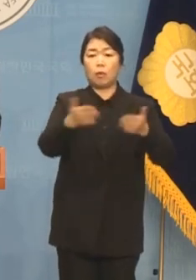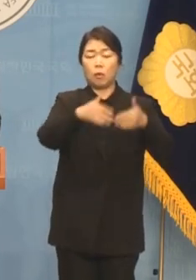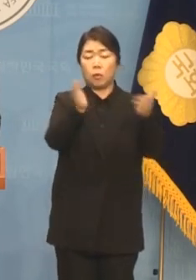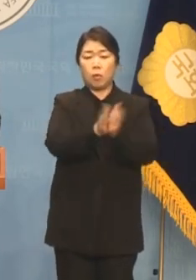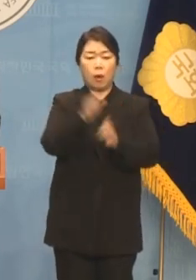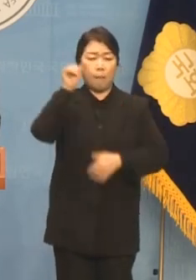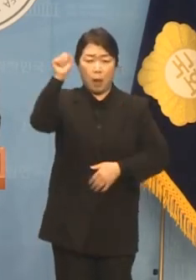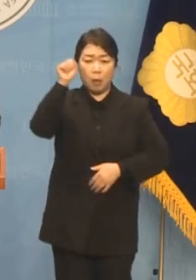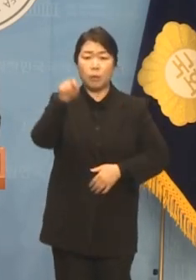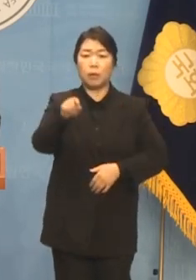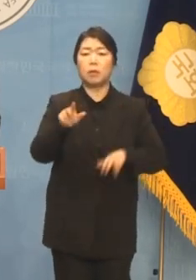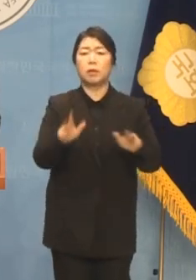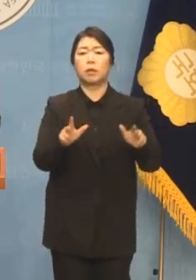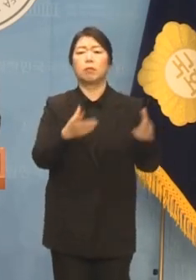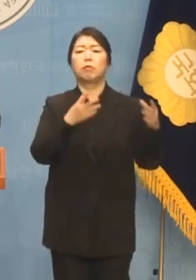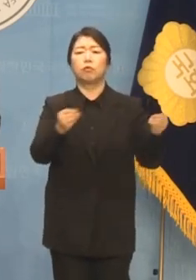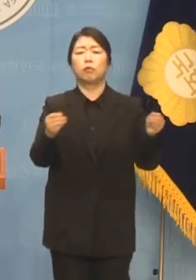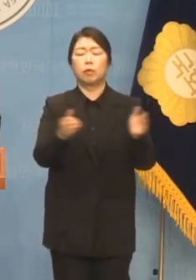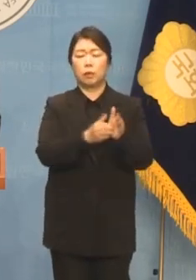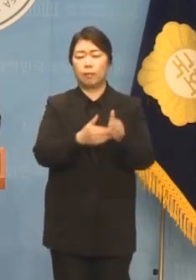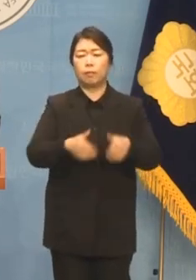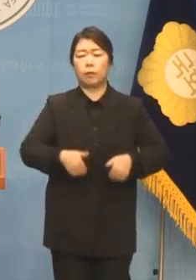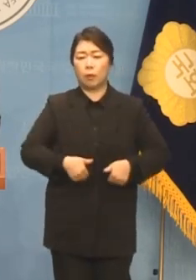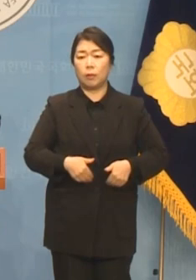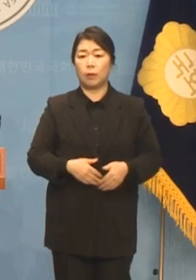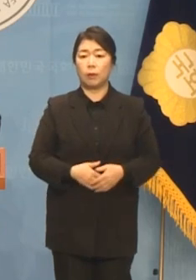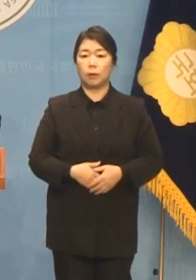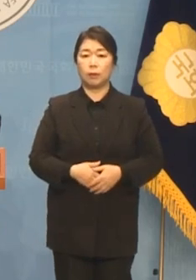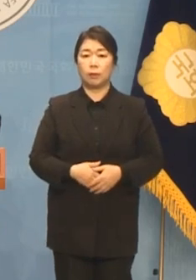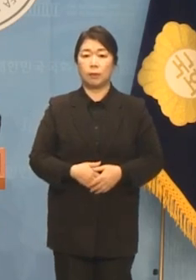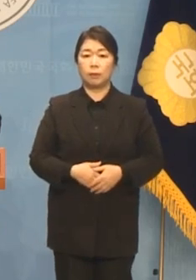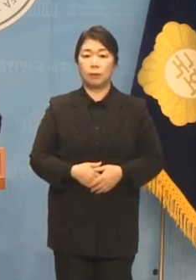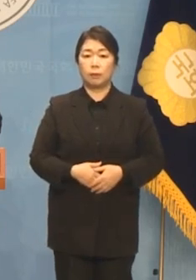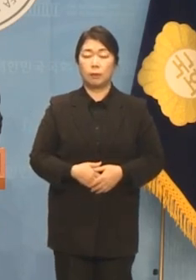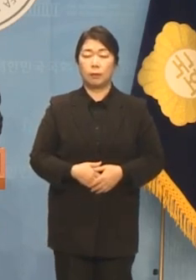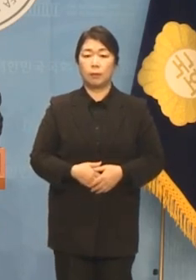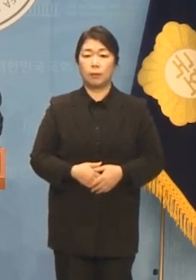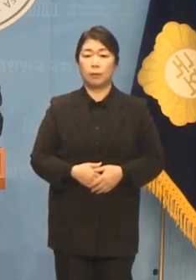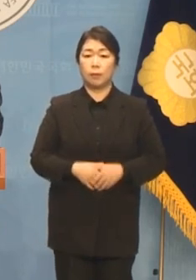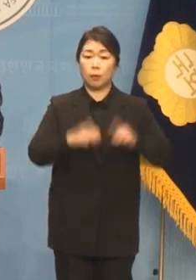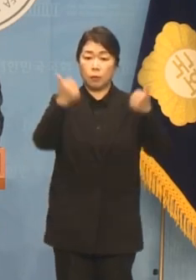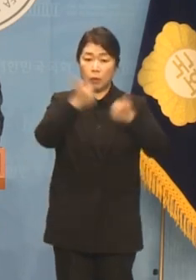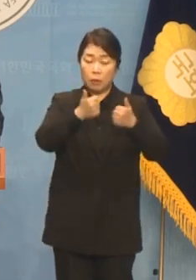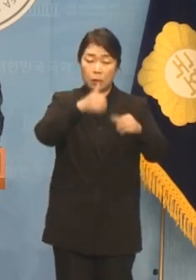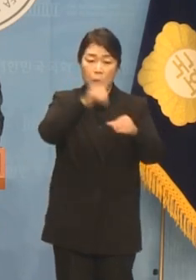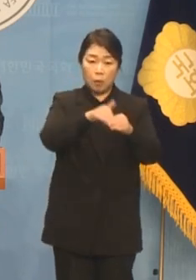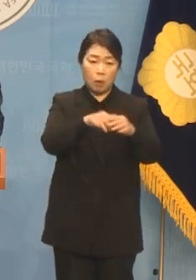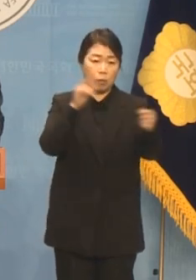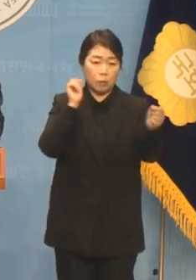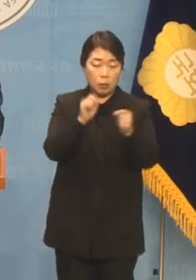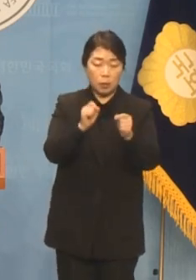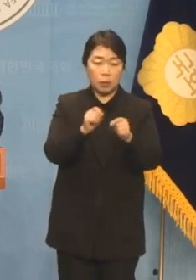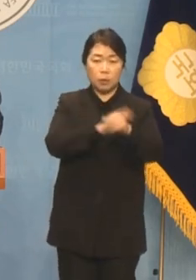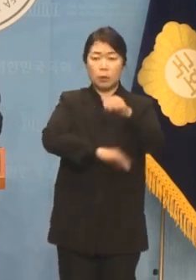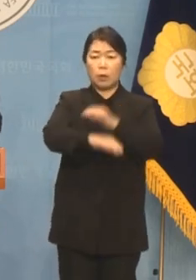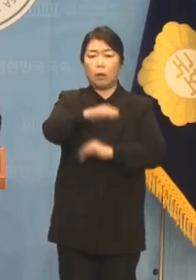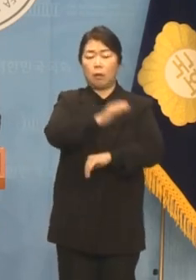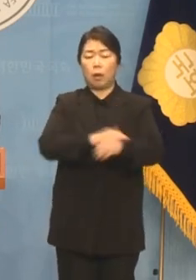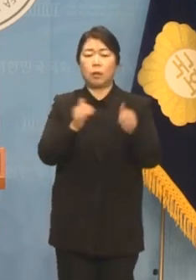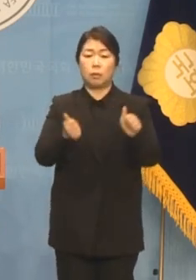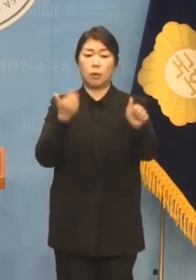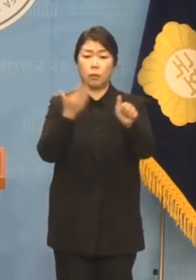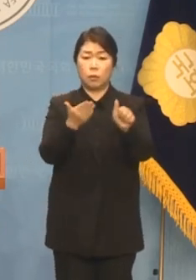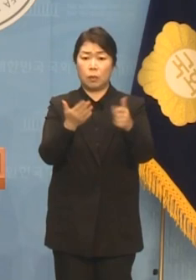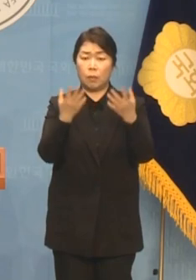파업은 즉시 중지해야 합니다 총선을 앞두고 거대 양당에 대한 심판의 열기가